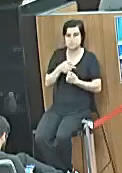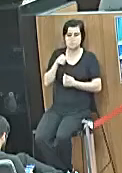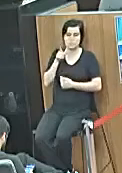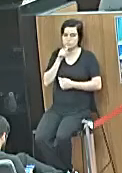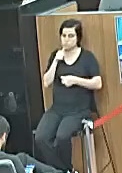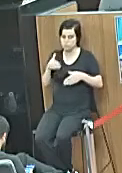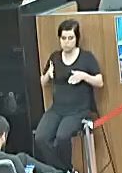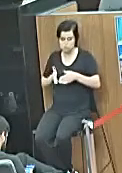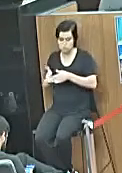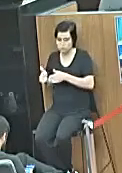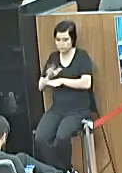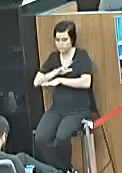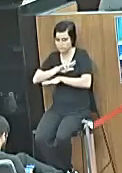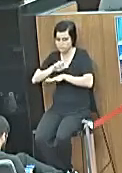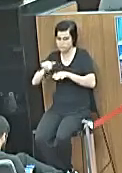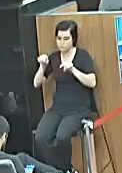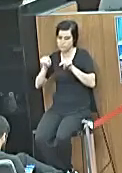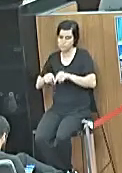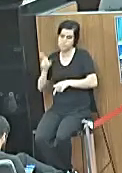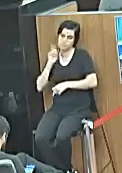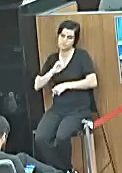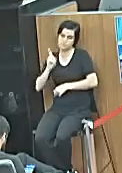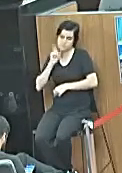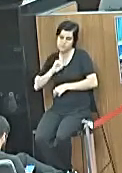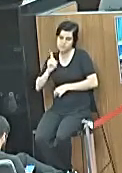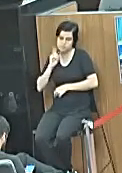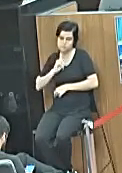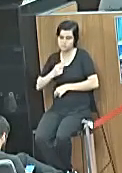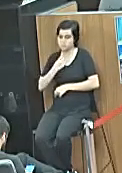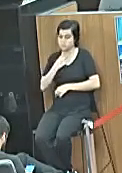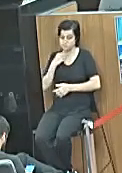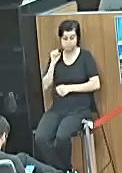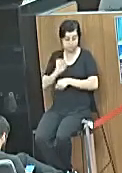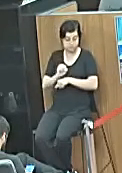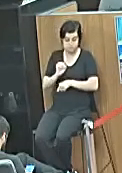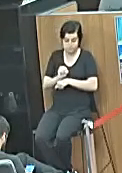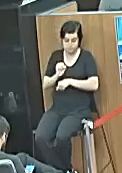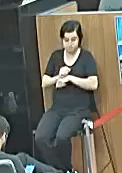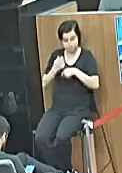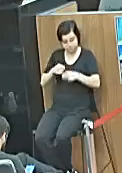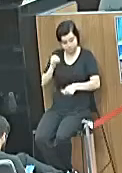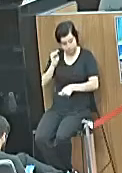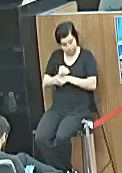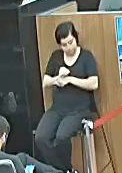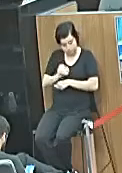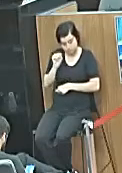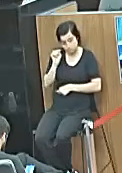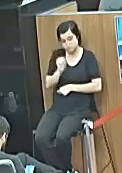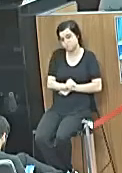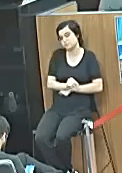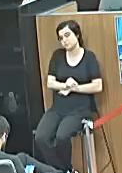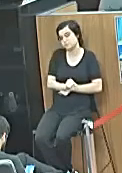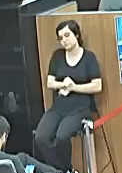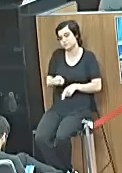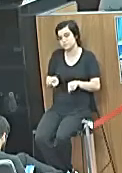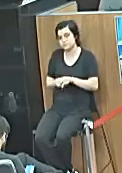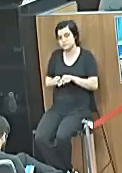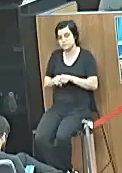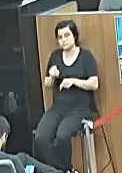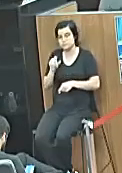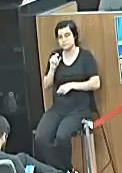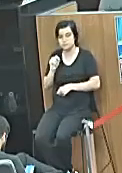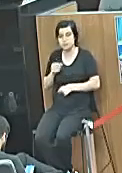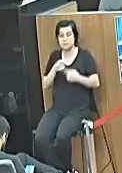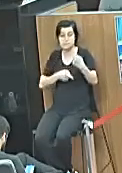tinha as margens do paraopeba às margens do rio doce não dá mais para esperar nós temos que preservar as nossas nascentes e também políticas mais